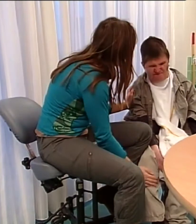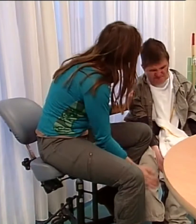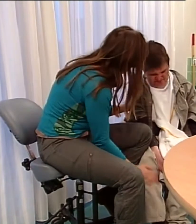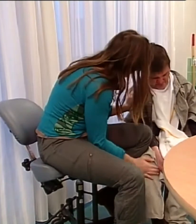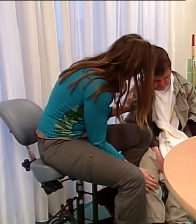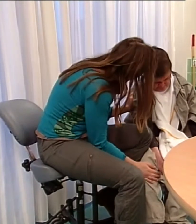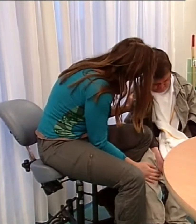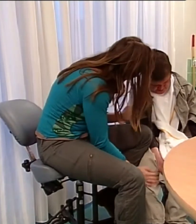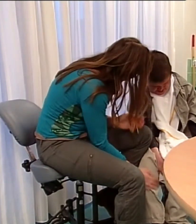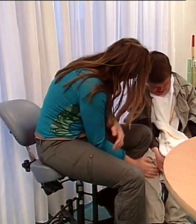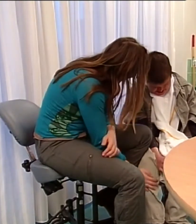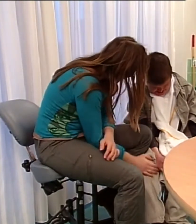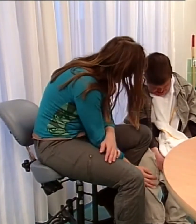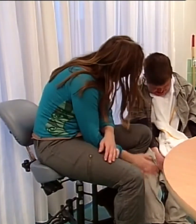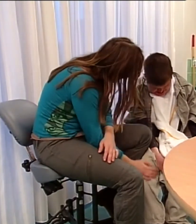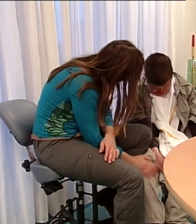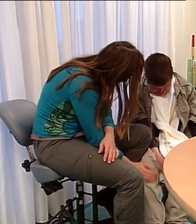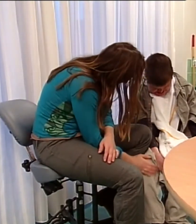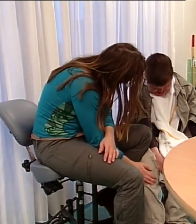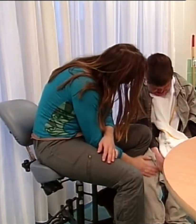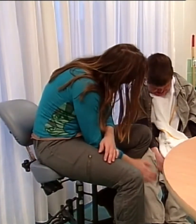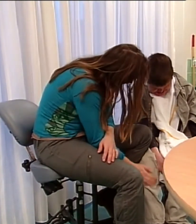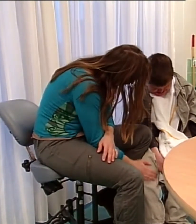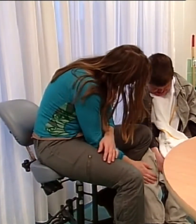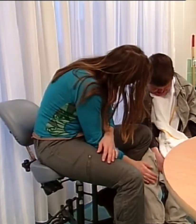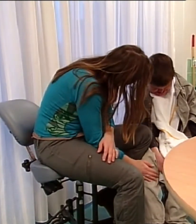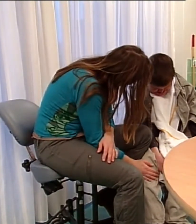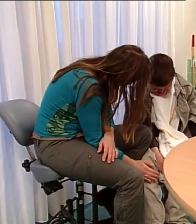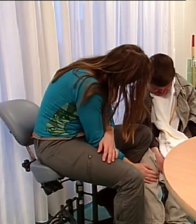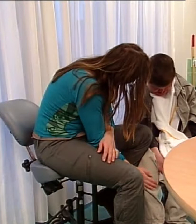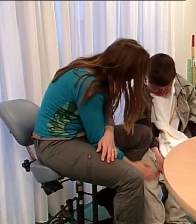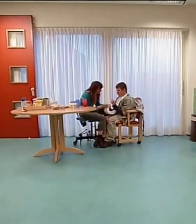Ik raak Corrie heel veel aan, zodat hij steeds weet dat ik bij hem ben, beschikbaar ben.